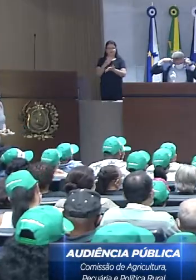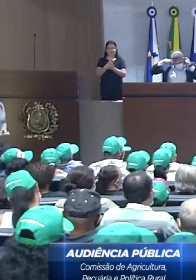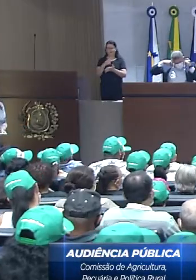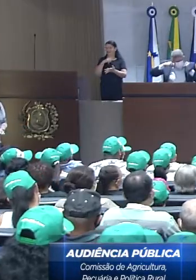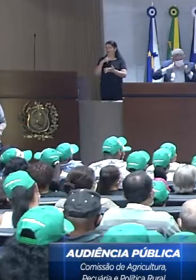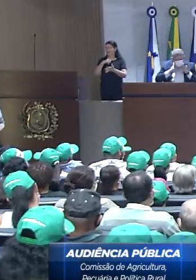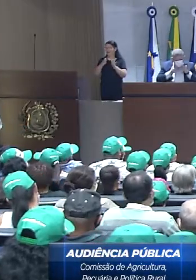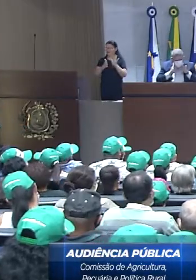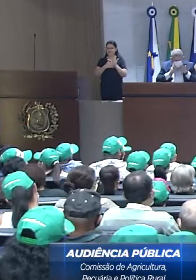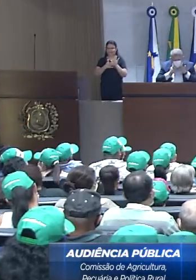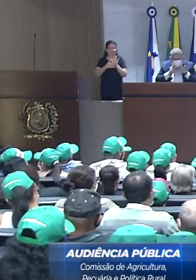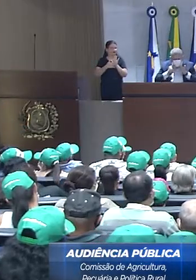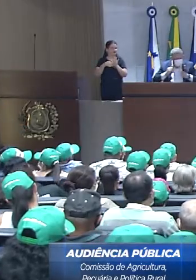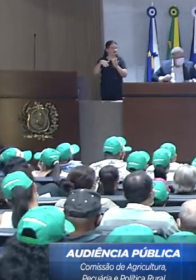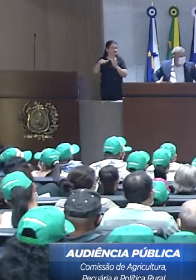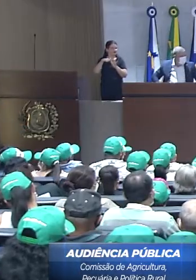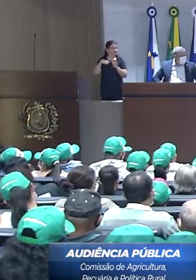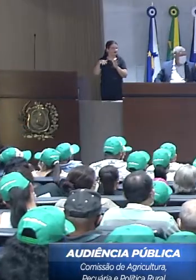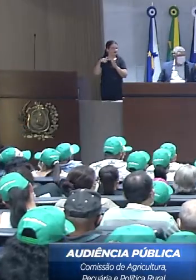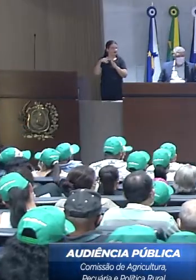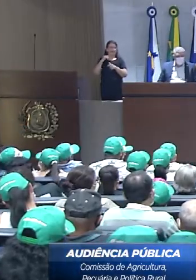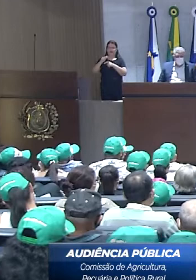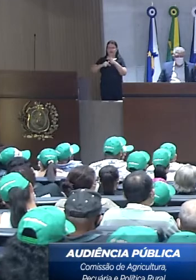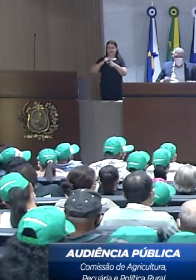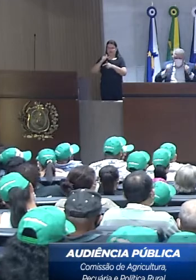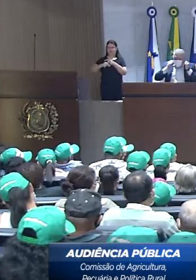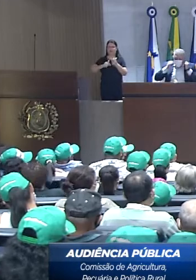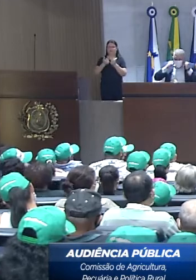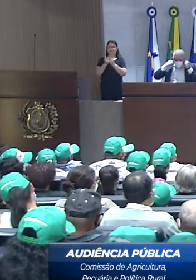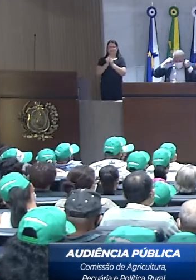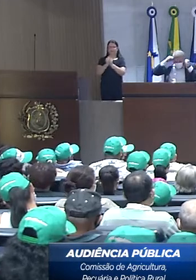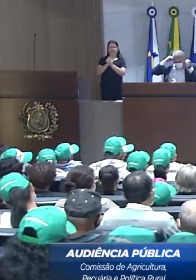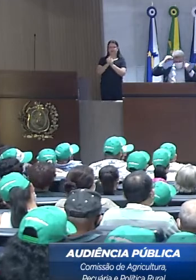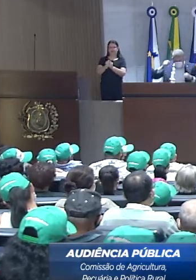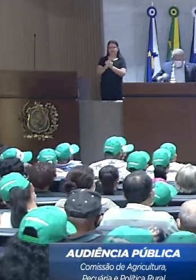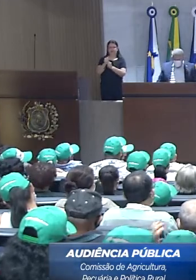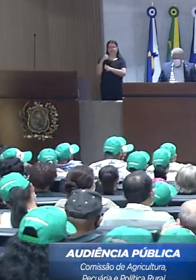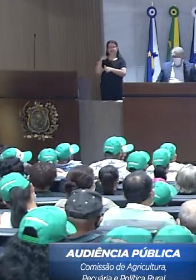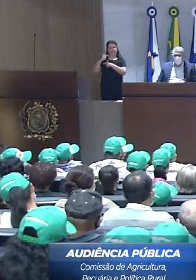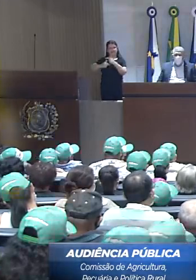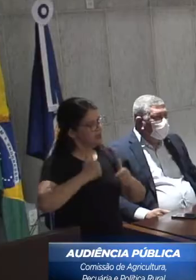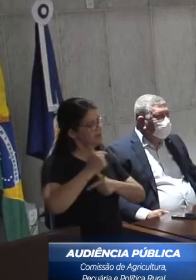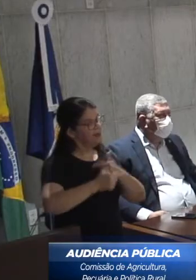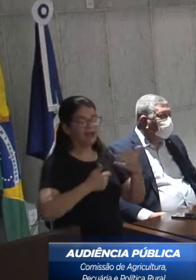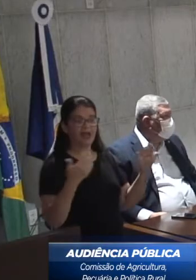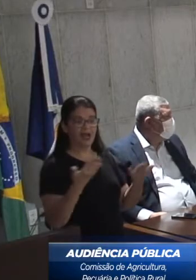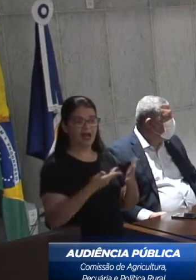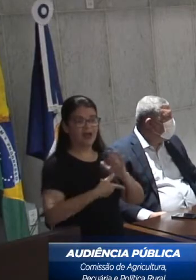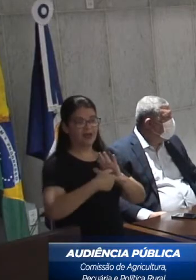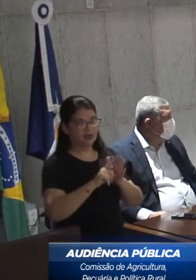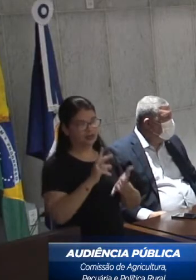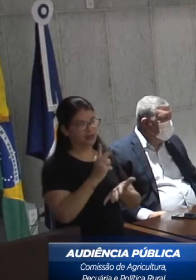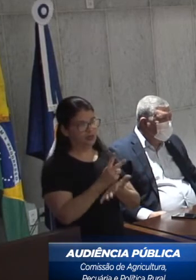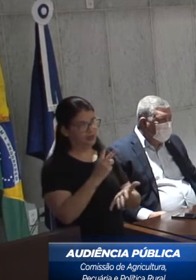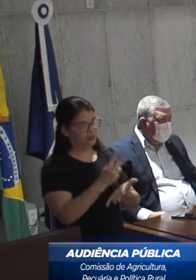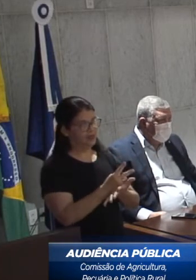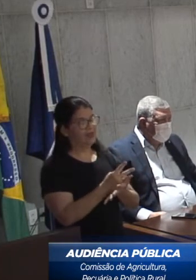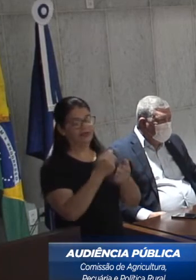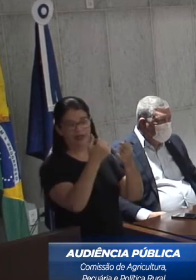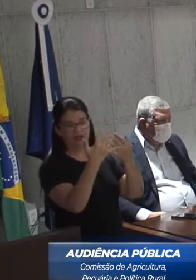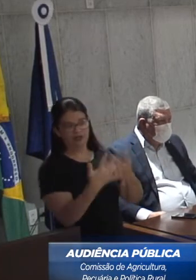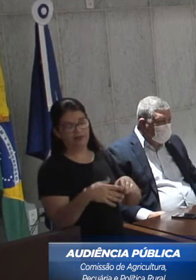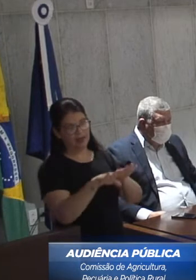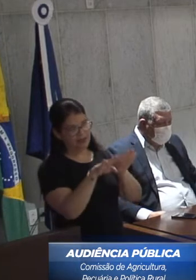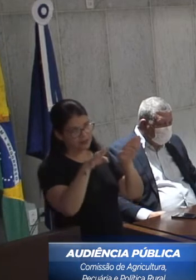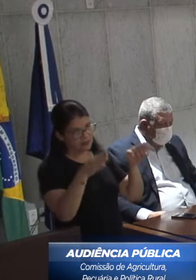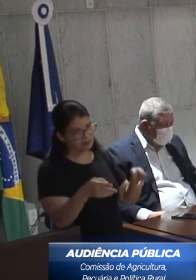essa pauta da classe trabalhadora. É um parceiro dessa caminhada. Nós agora, antes de dar continuidade aqui à fala da